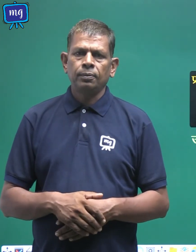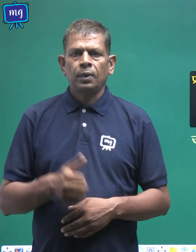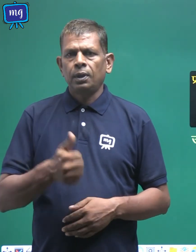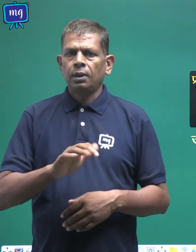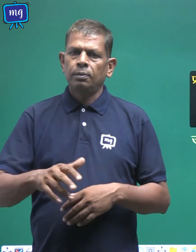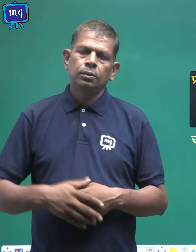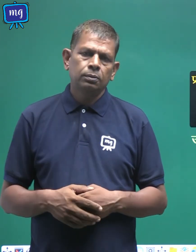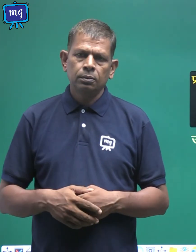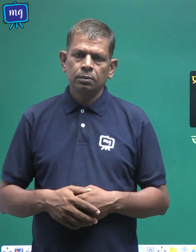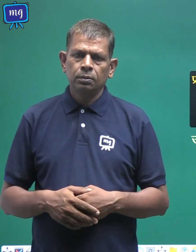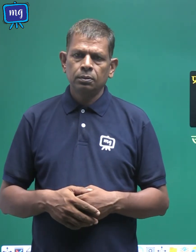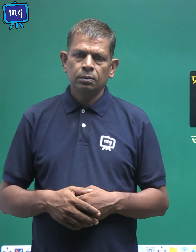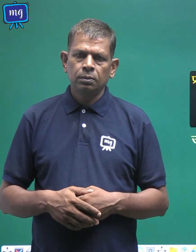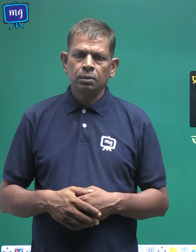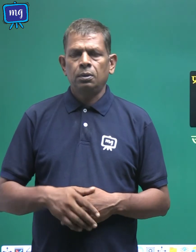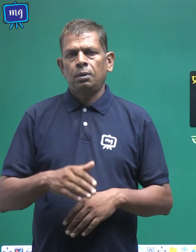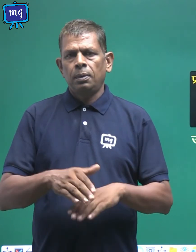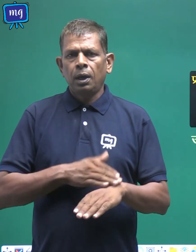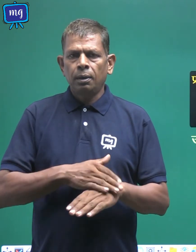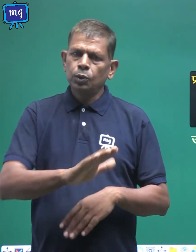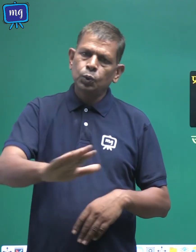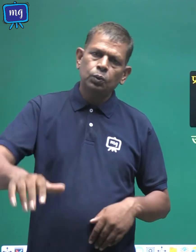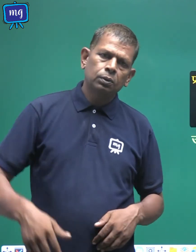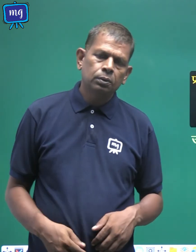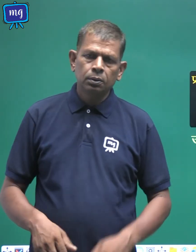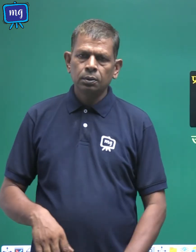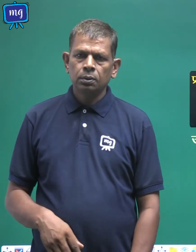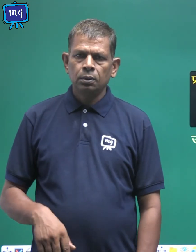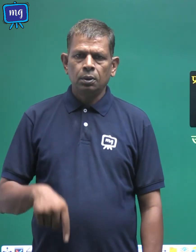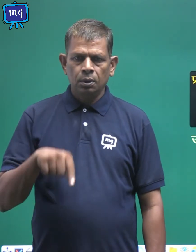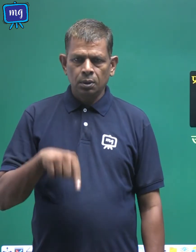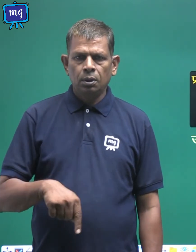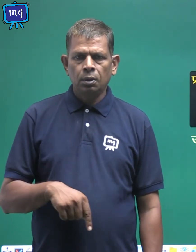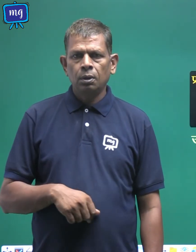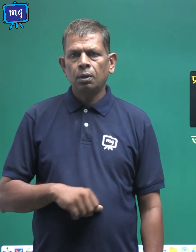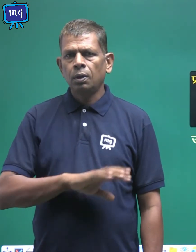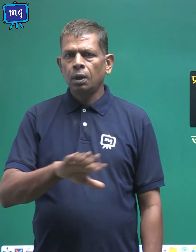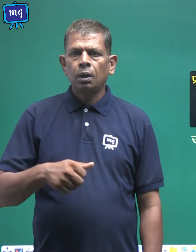ठीक है बच्चों। तो प्यारे बच्चों, अब हमारा यहाँ